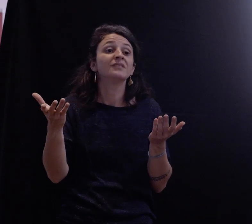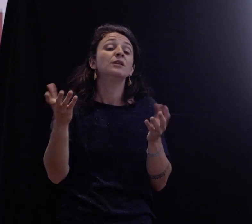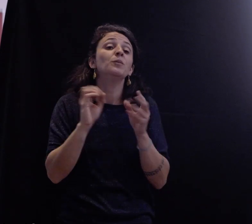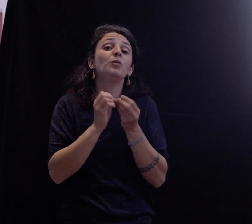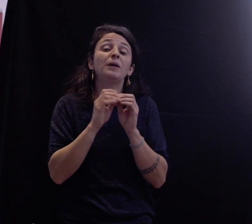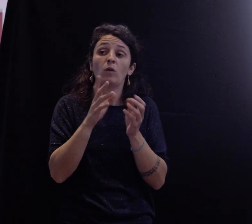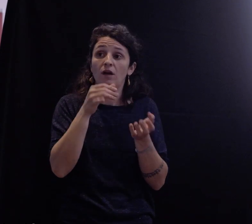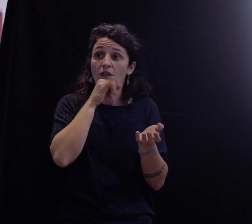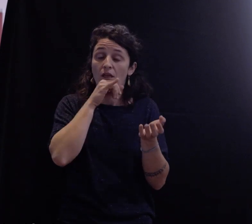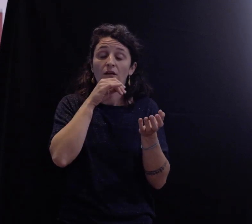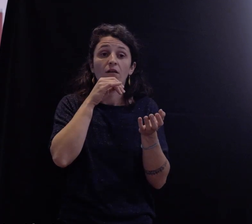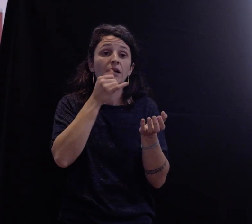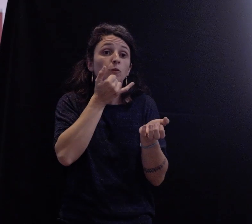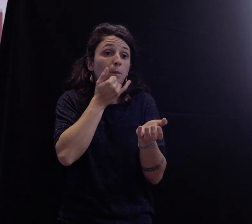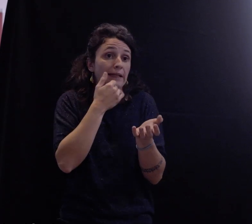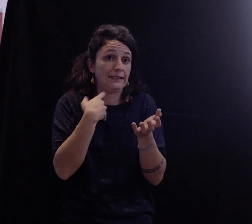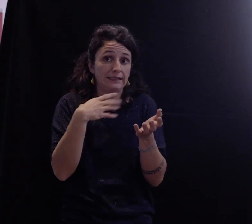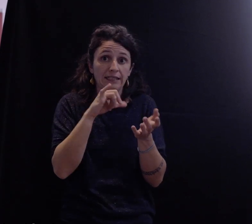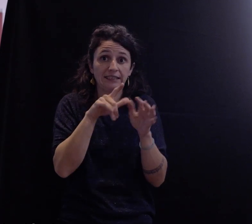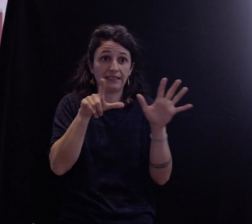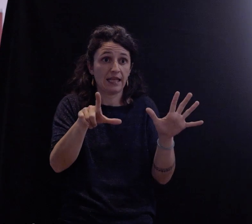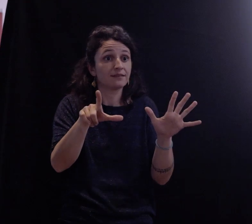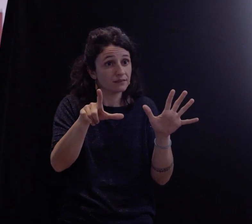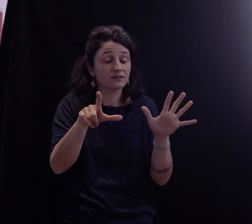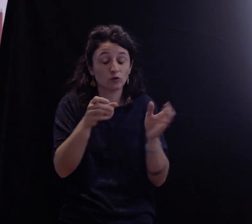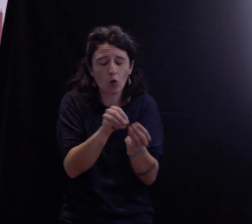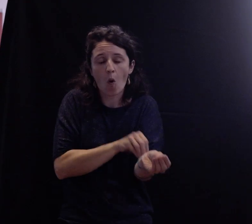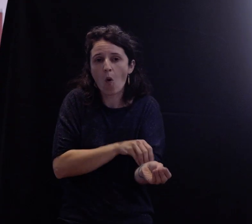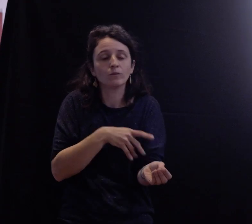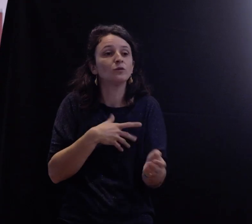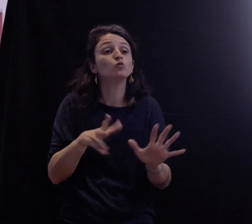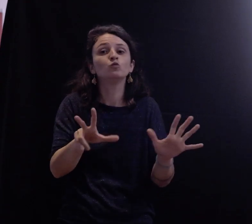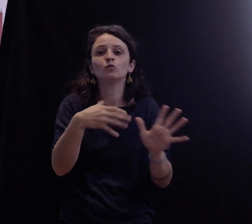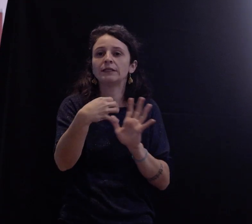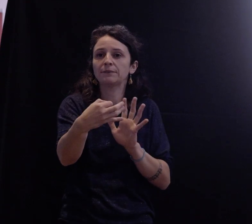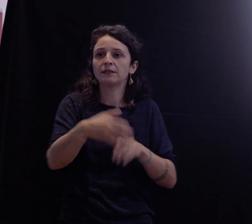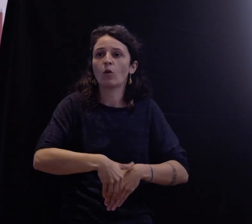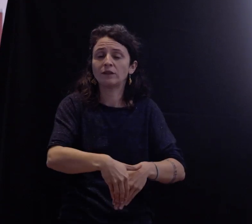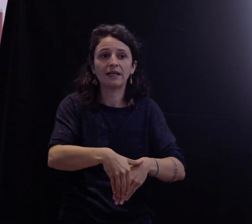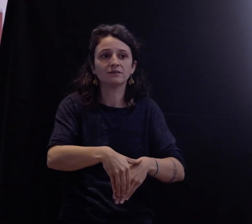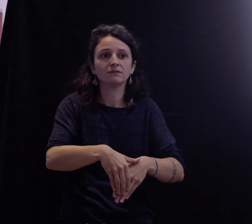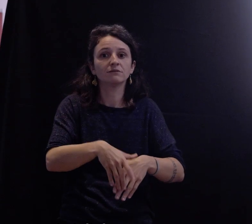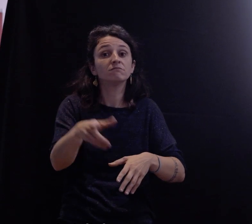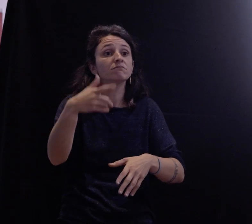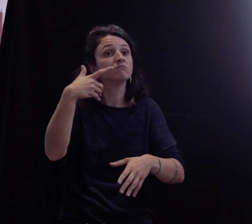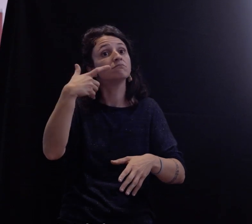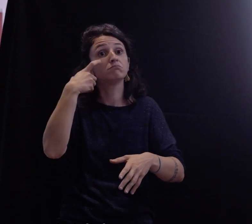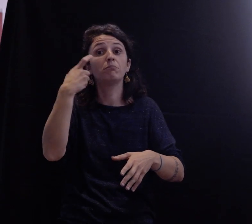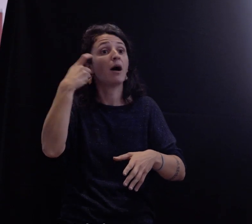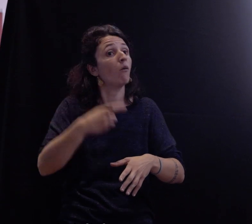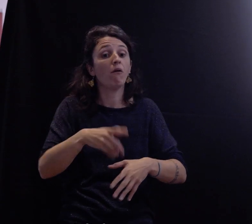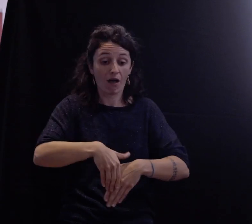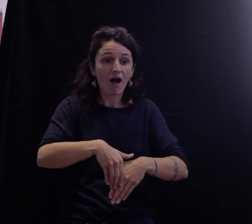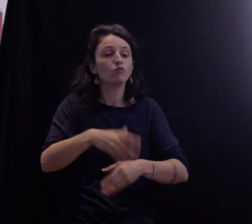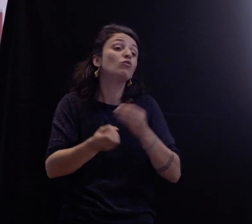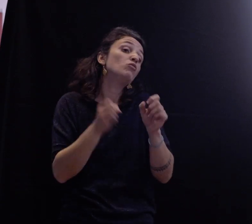très très tôt au cours du développement. 8 semaines de grossesse. 8 semaines de grossesse, on sait à peine qu'on est enceinte, et on sait encore moins que le bébé